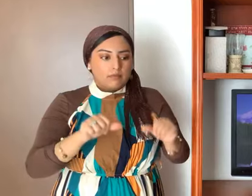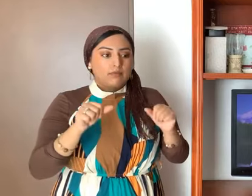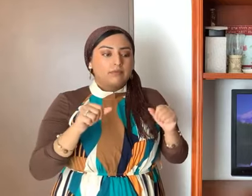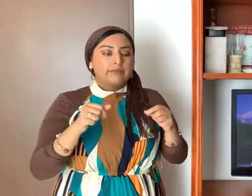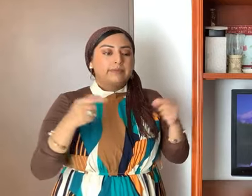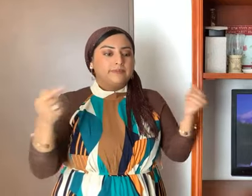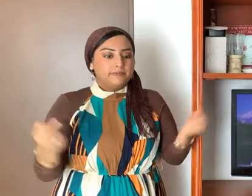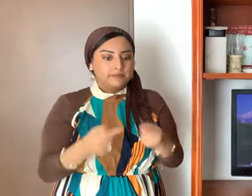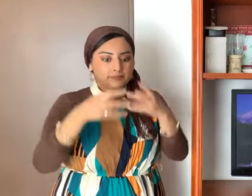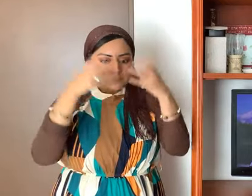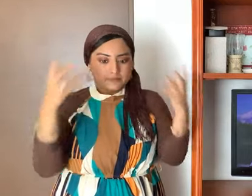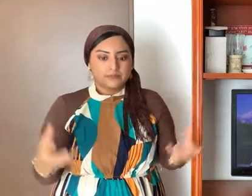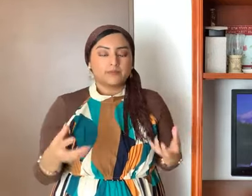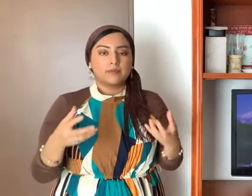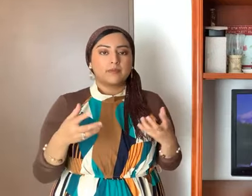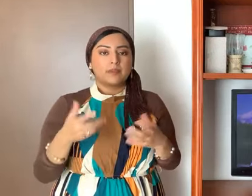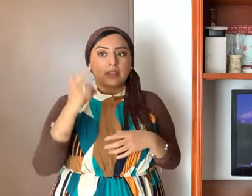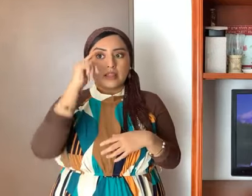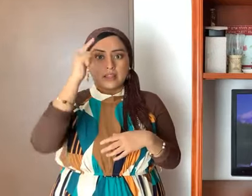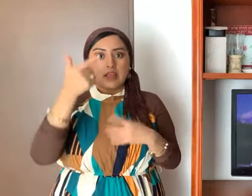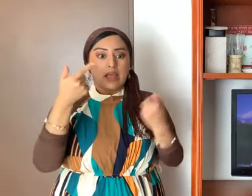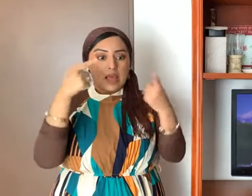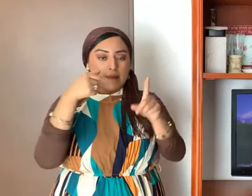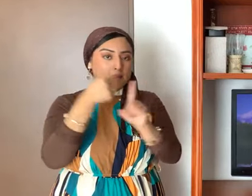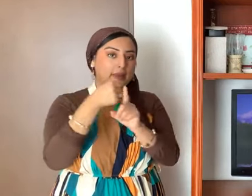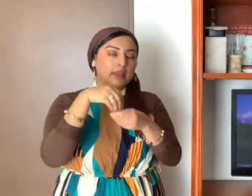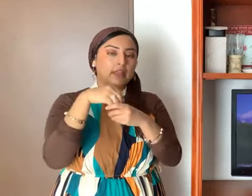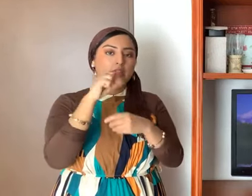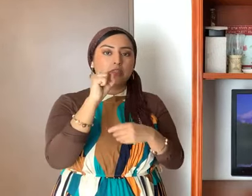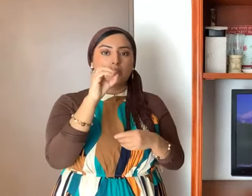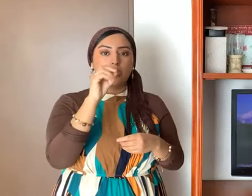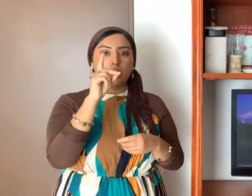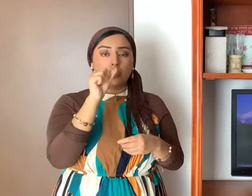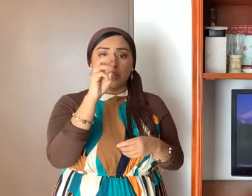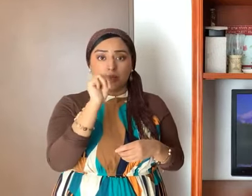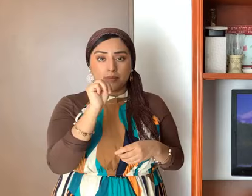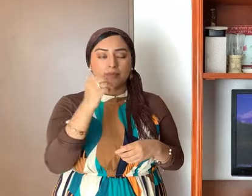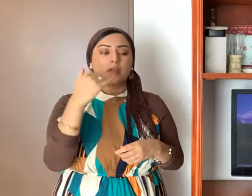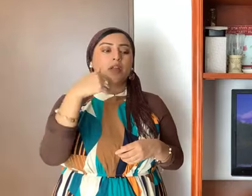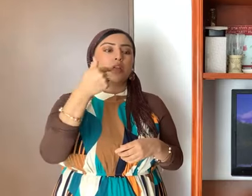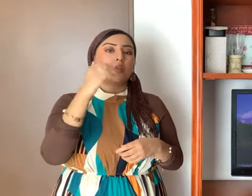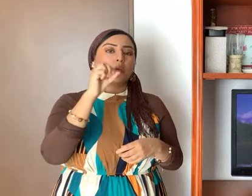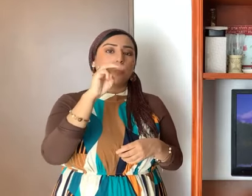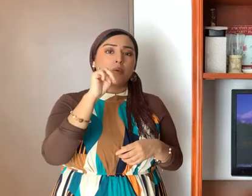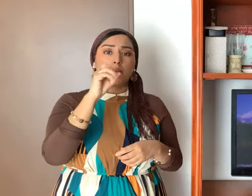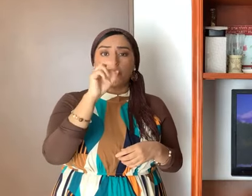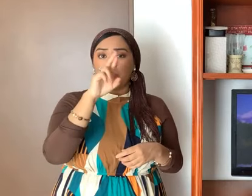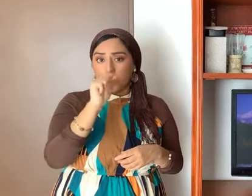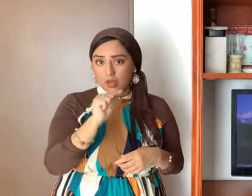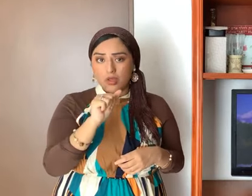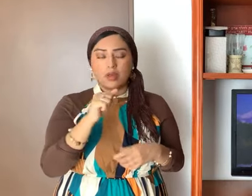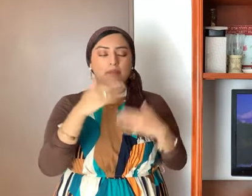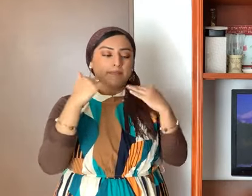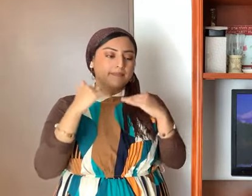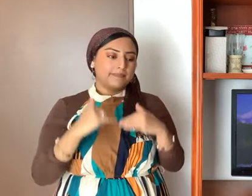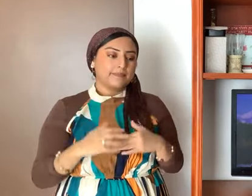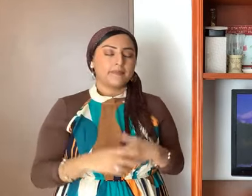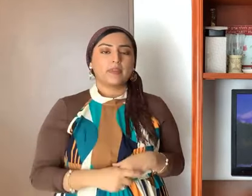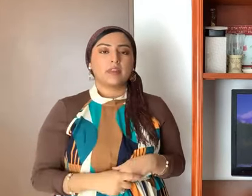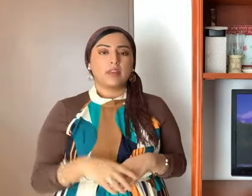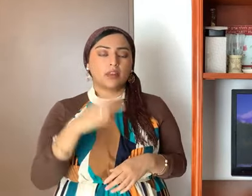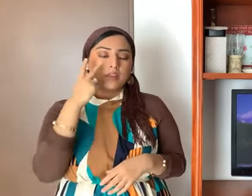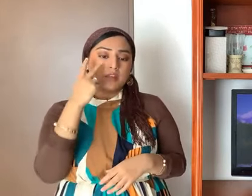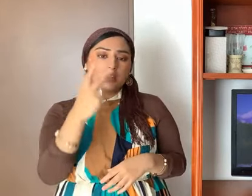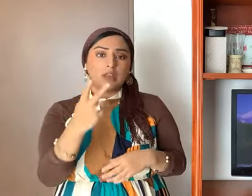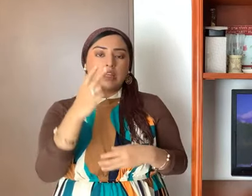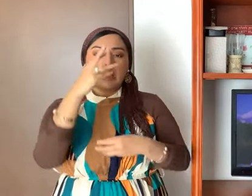cosas abominables como lo que después sucedería en Sodoma, Gomorra, Adma y Seboín, ¿sí? Entonces, veamos